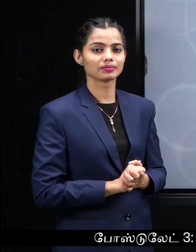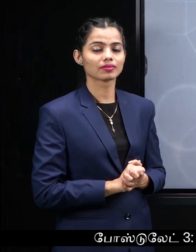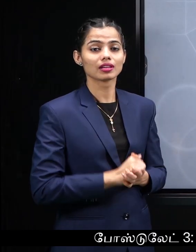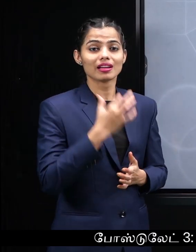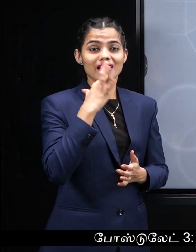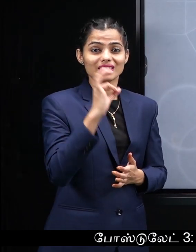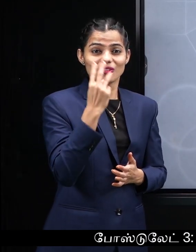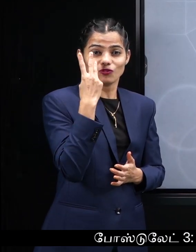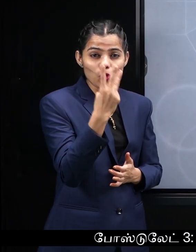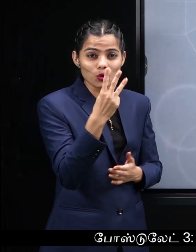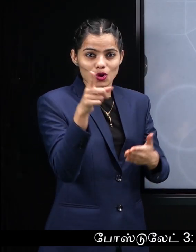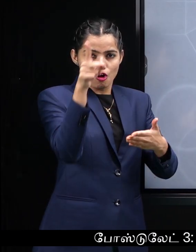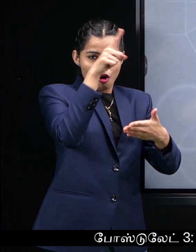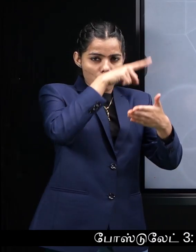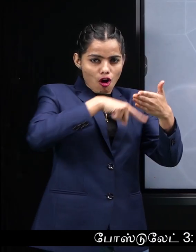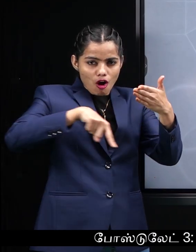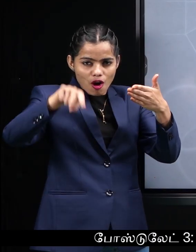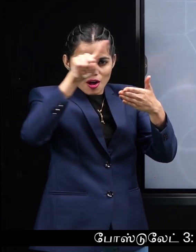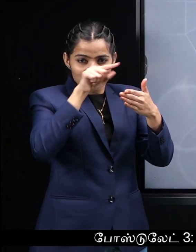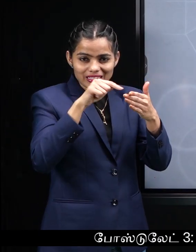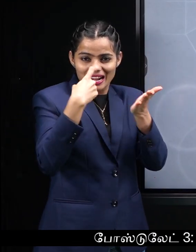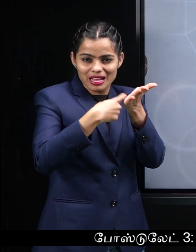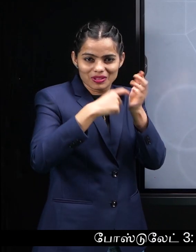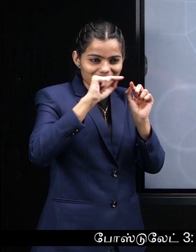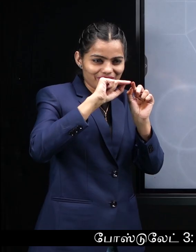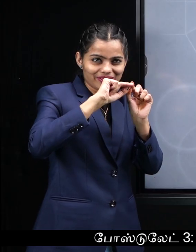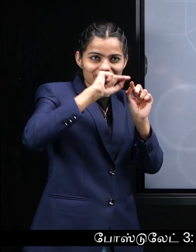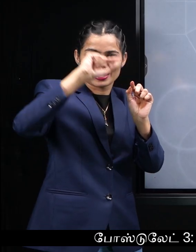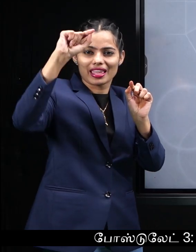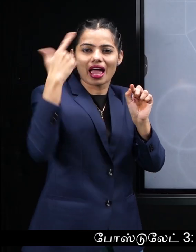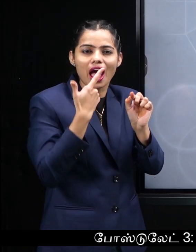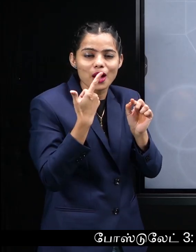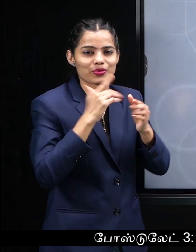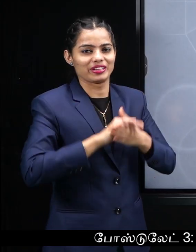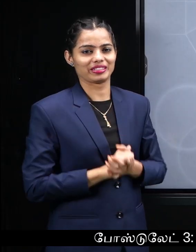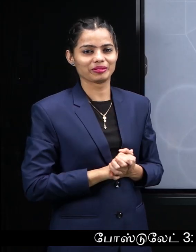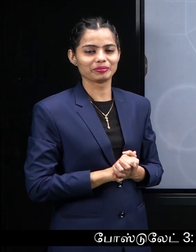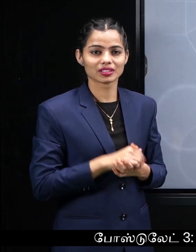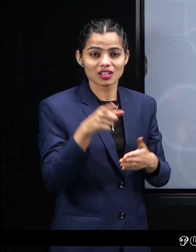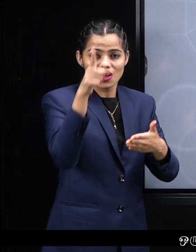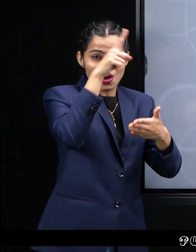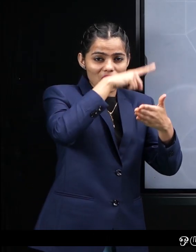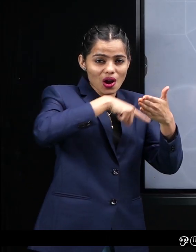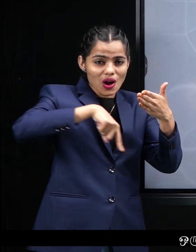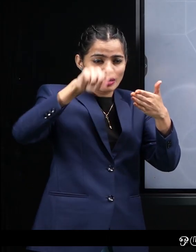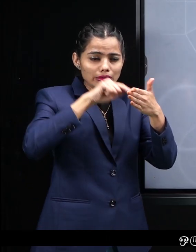முன்மொழி 3. எந்த மையம் மற்றும் ஆரம் கொண்ட ஒரு வட்டத்தை விவரிக்க. ஒரு வட்டம் ஒரு